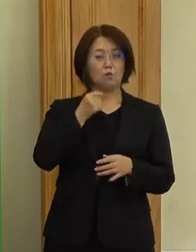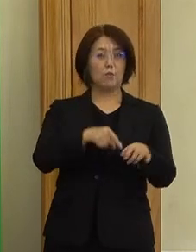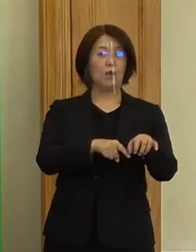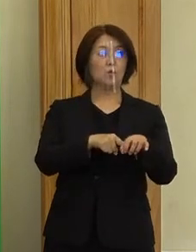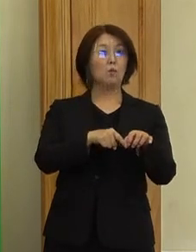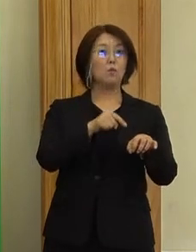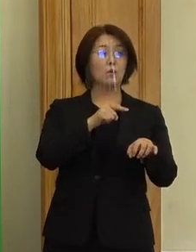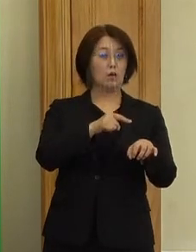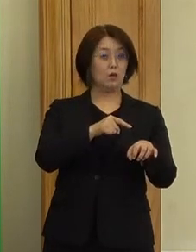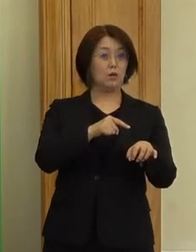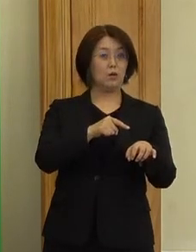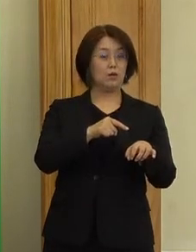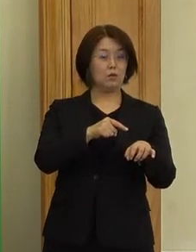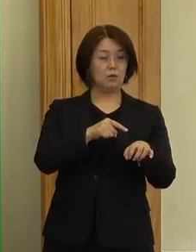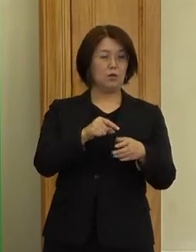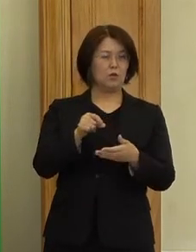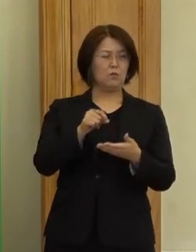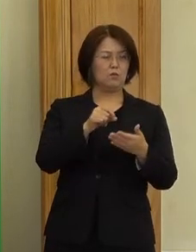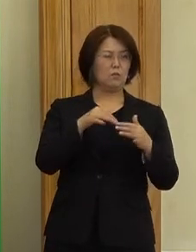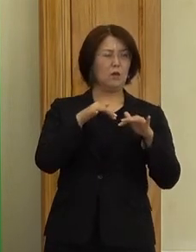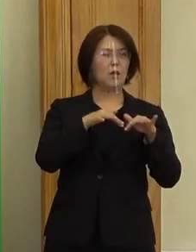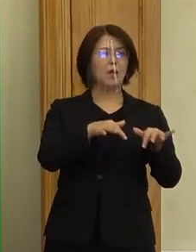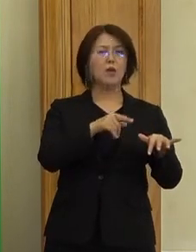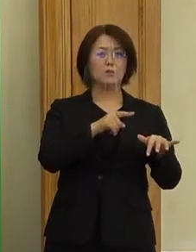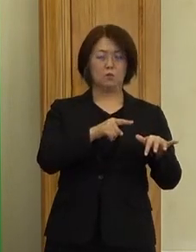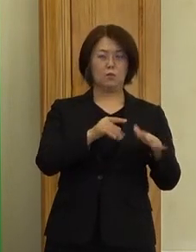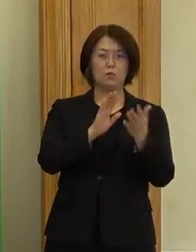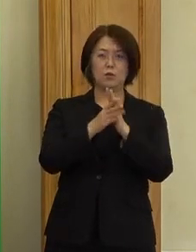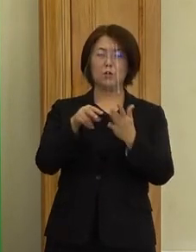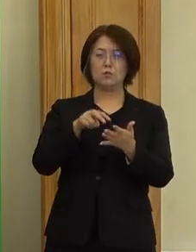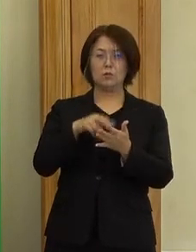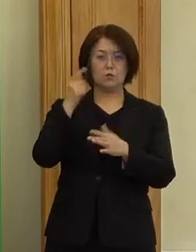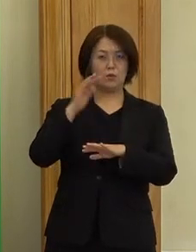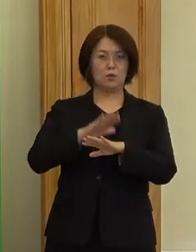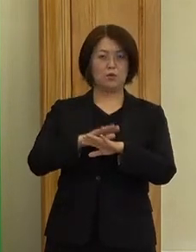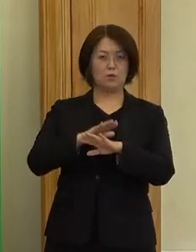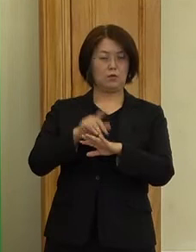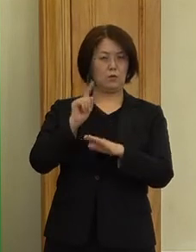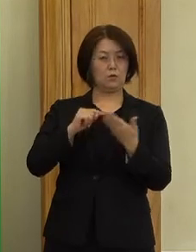影響の現状と、県としての受け止めについて教えていただけますでしょうか。